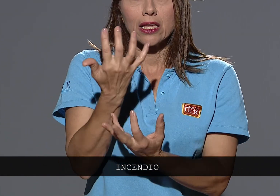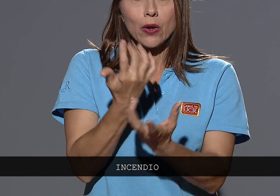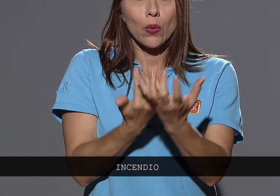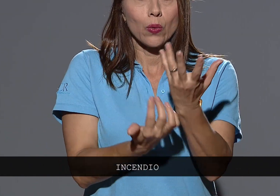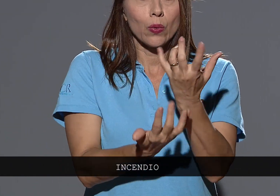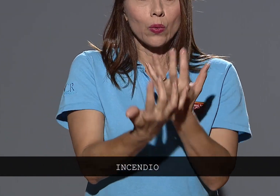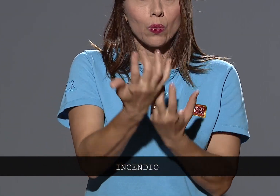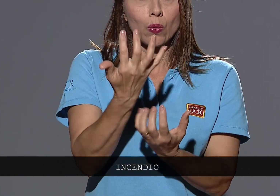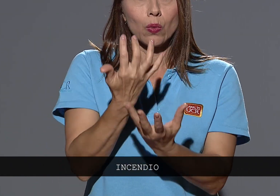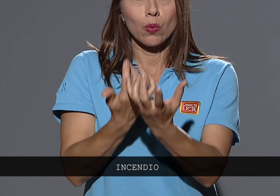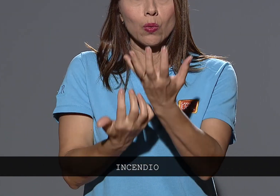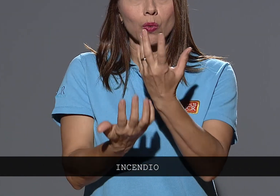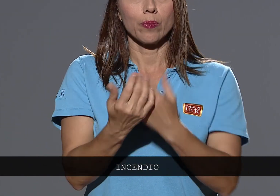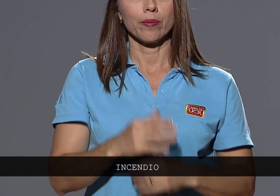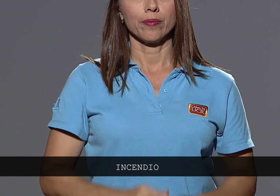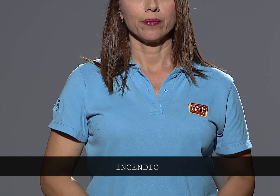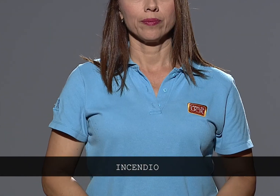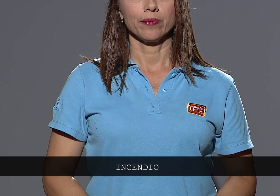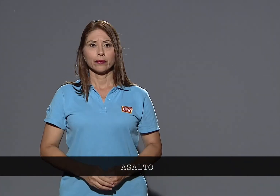incendio.